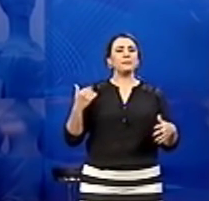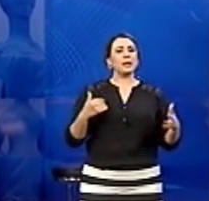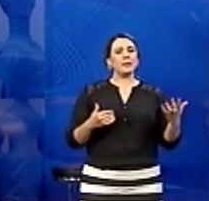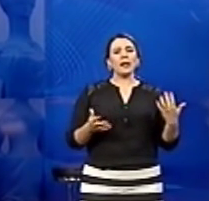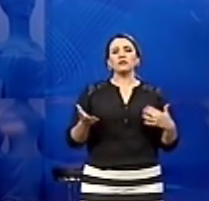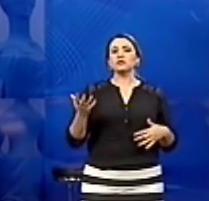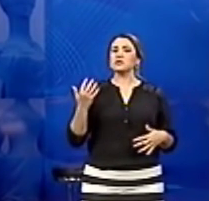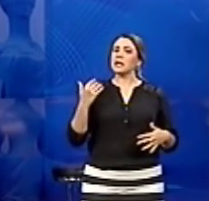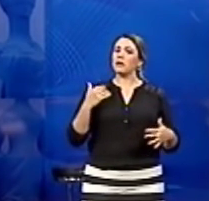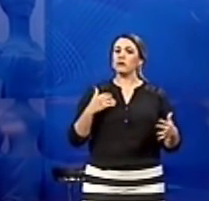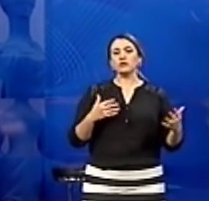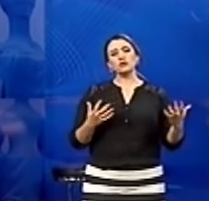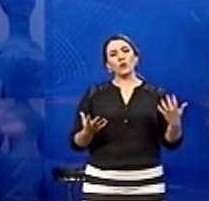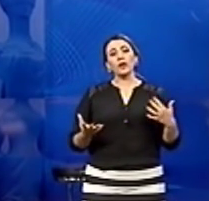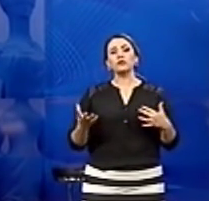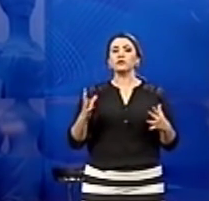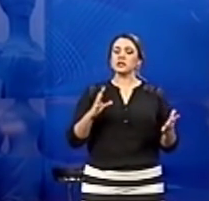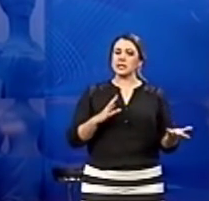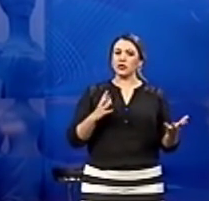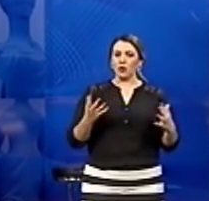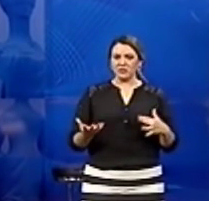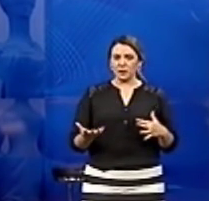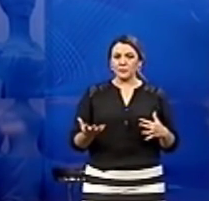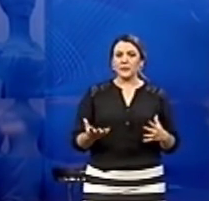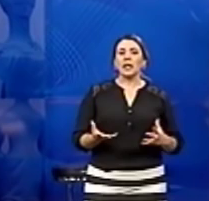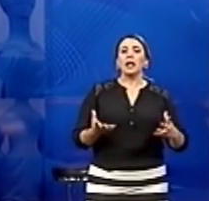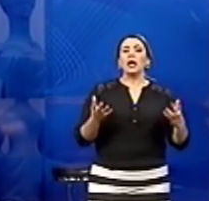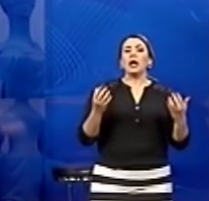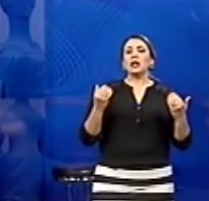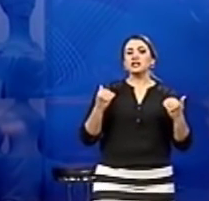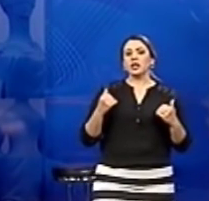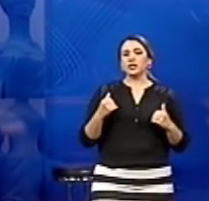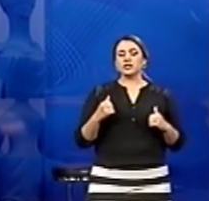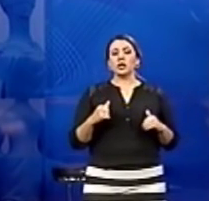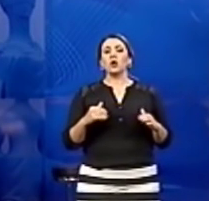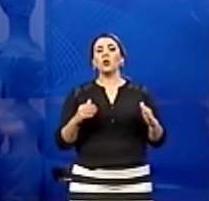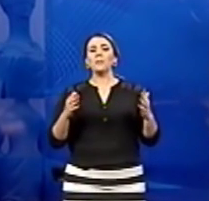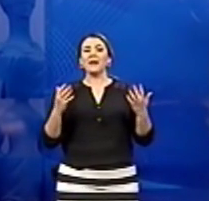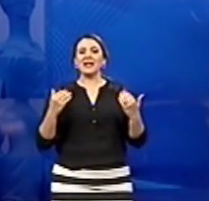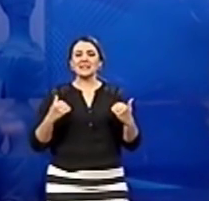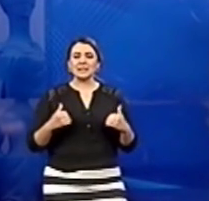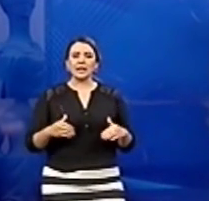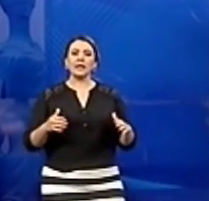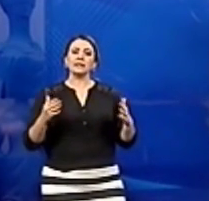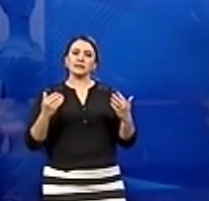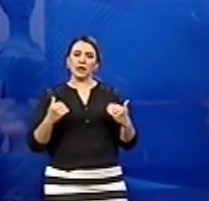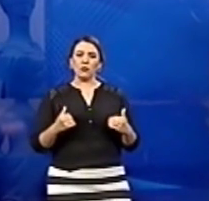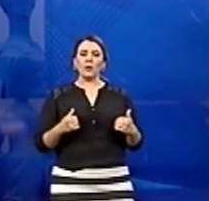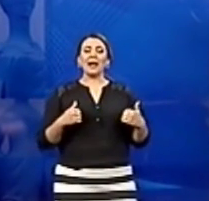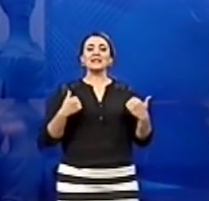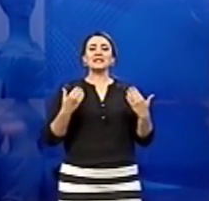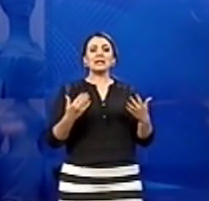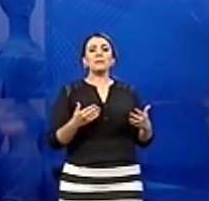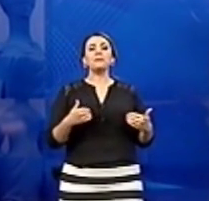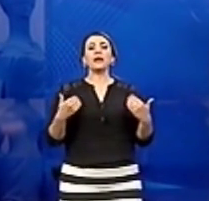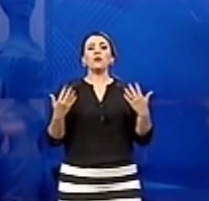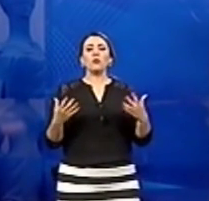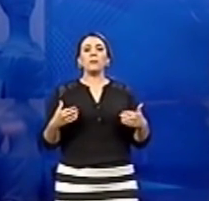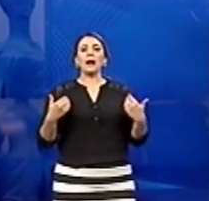em meados do século 18, 19, a gente começa, então, a se preocupar